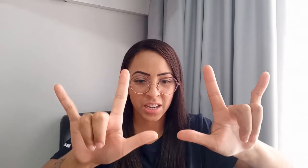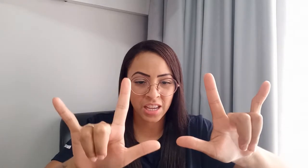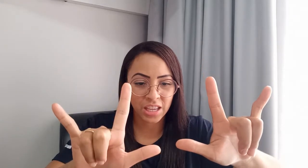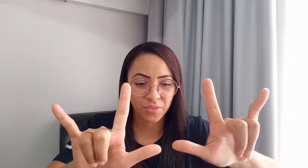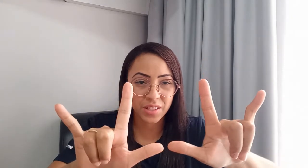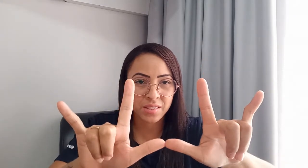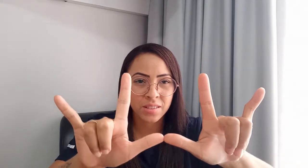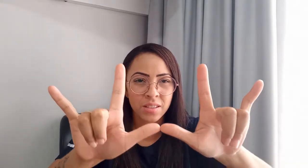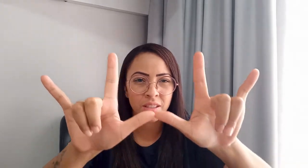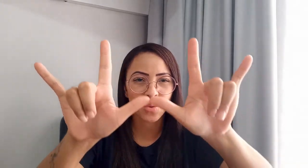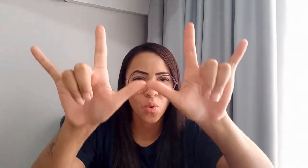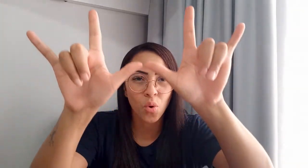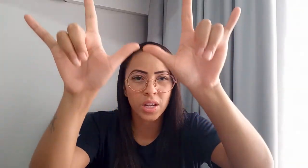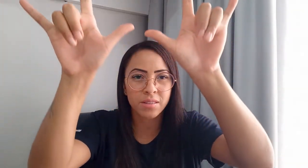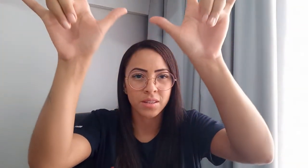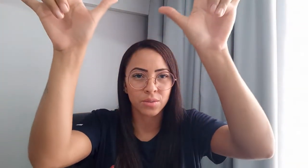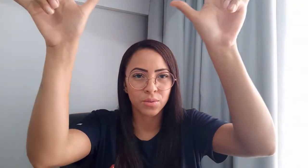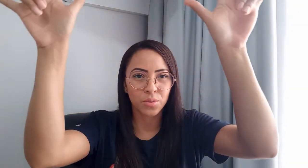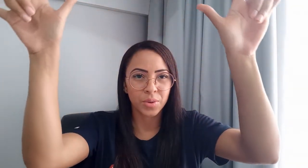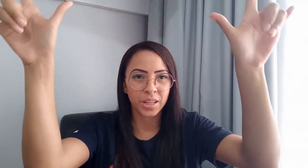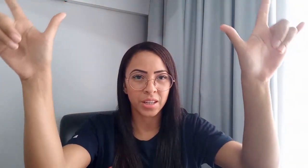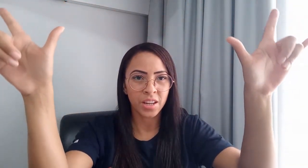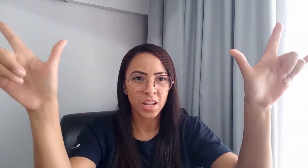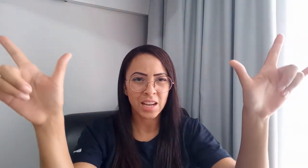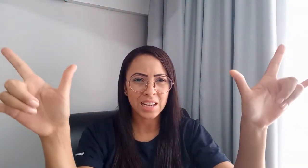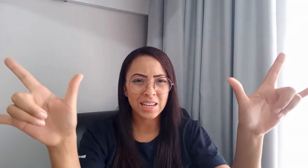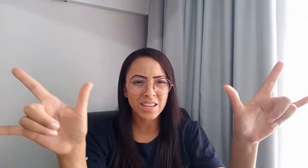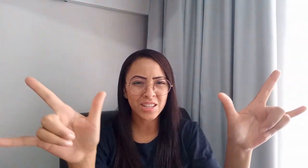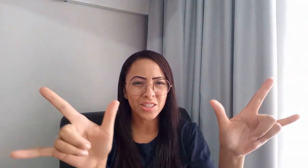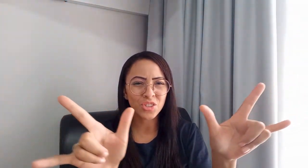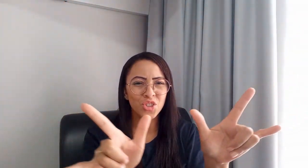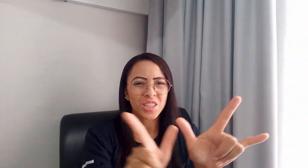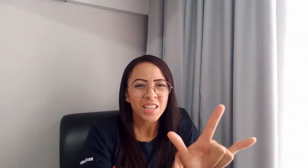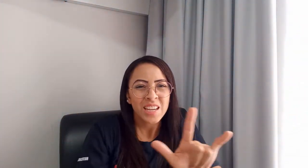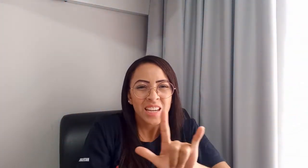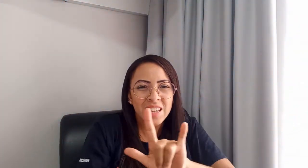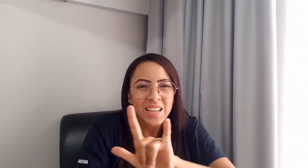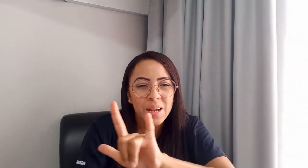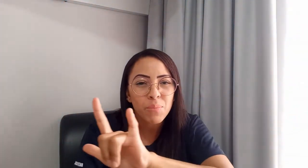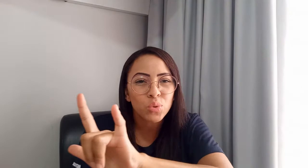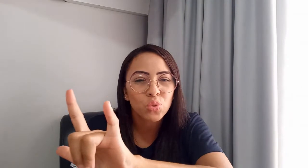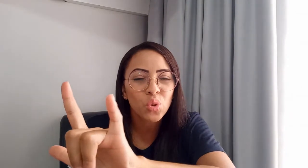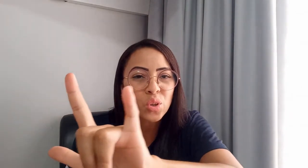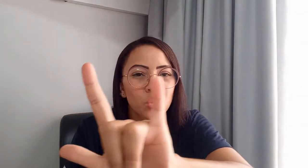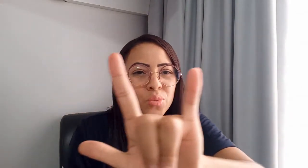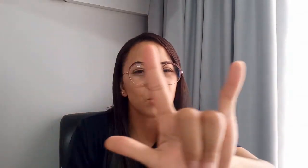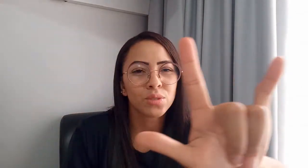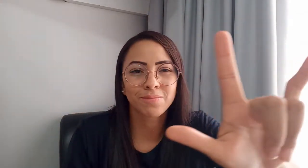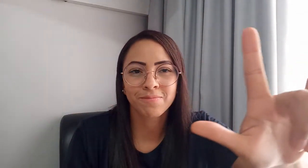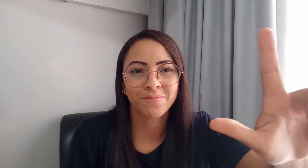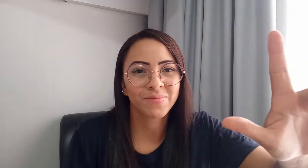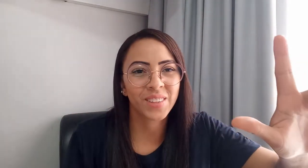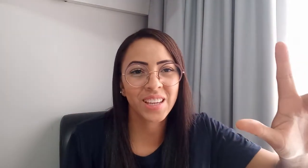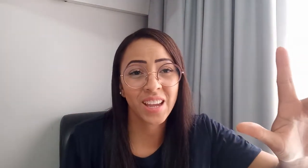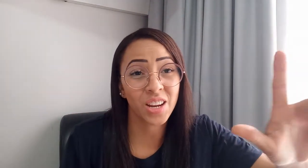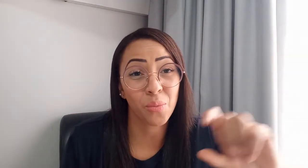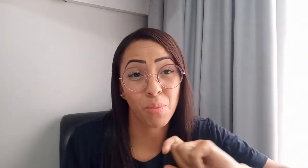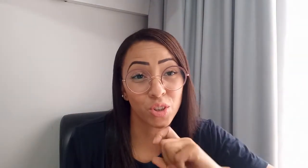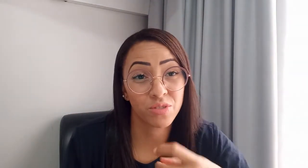e fiz um coração com ele. Grande, que ele amou todo mundo. Ninguém não pode